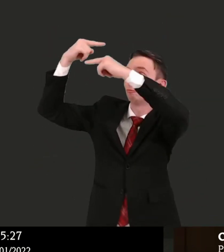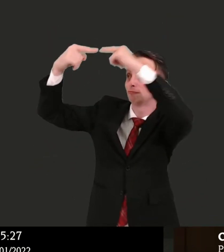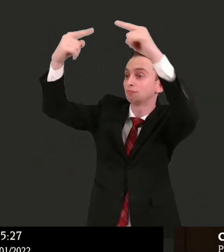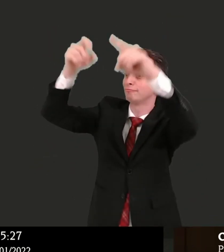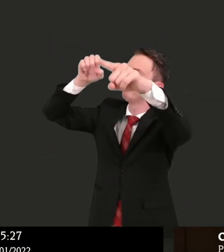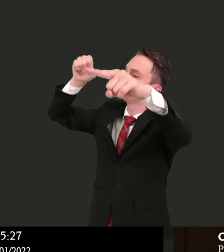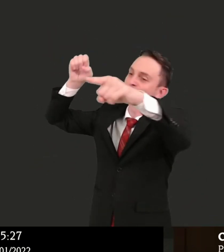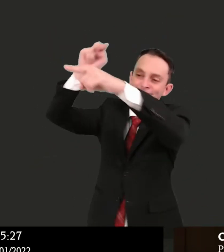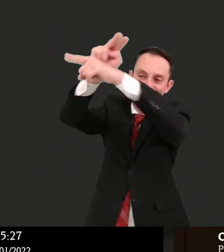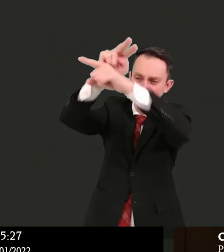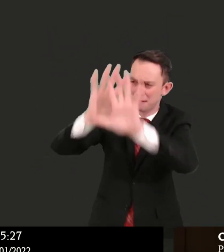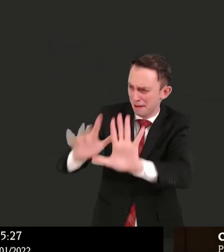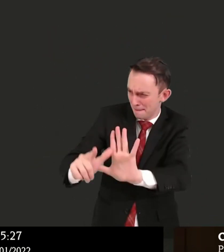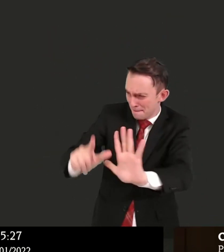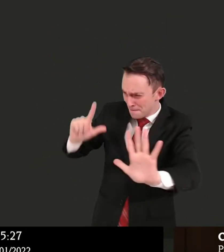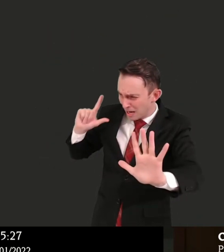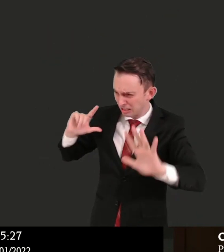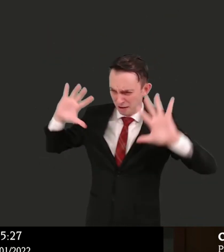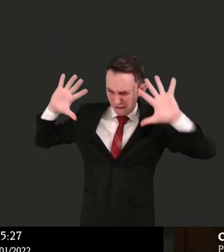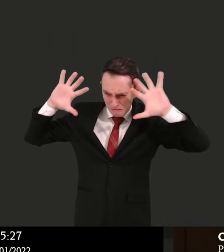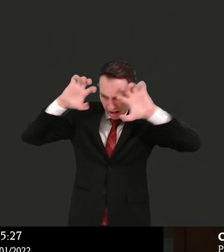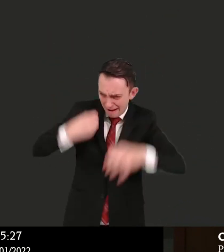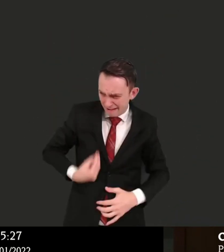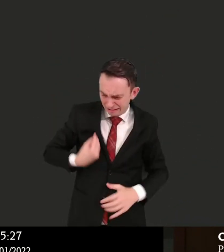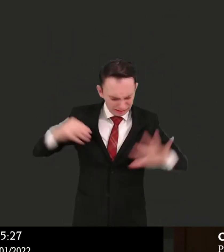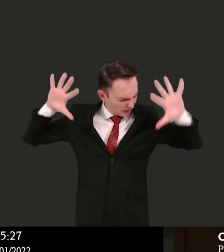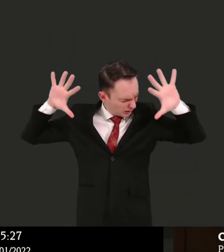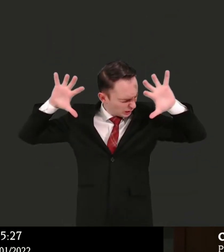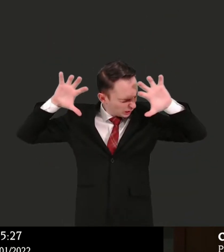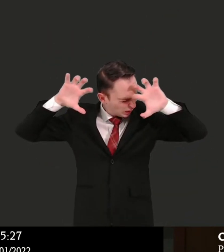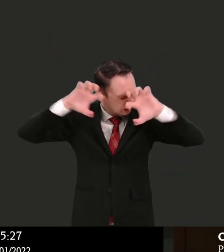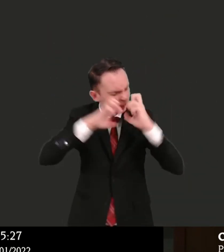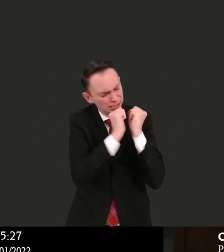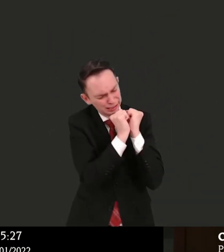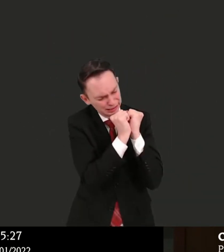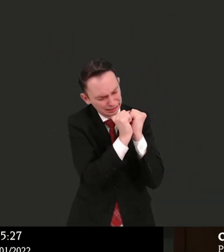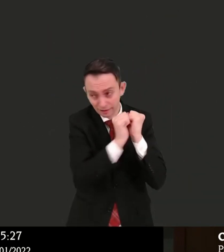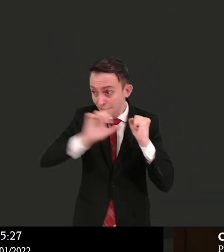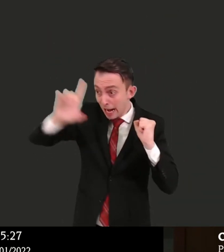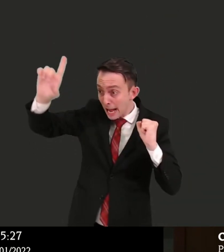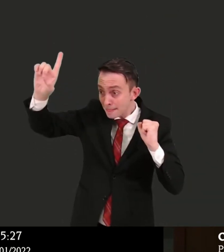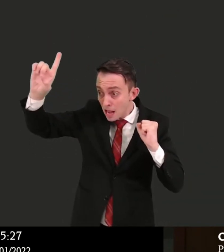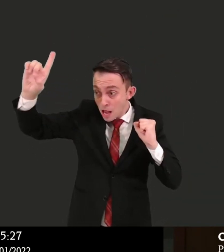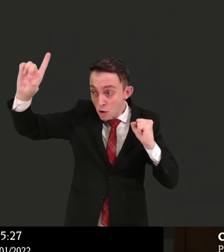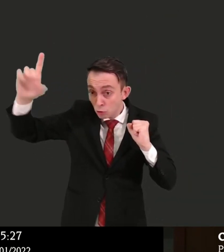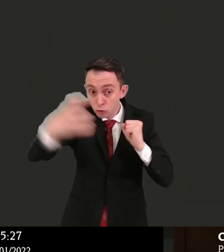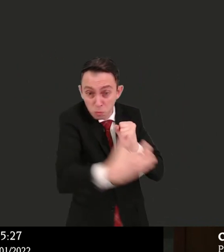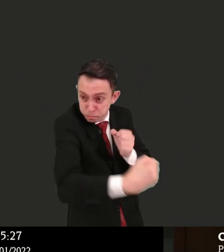nos tirou da potestade das trevas e nos transportou para o reino do Filho do seu amor,